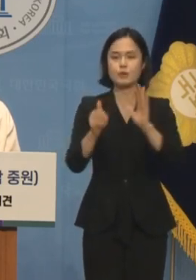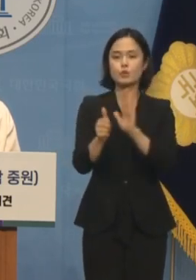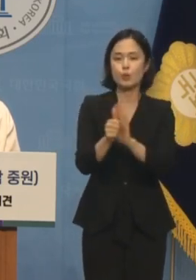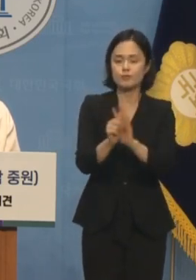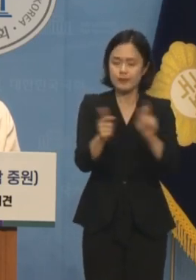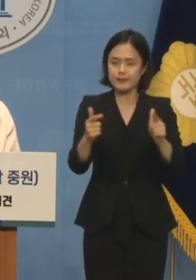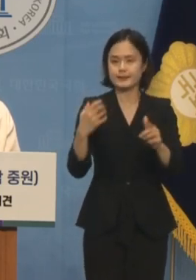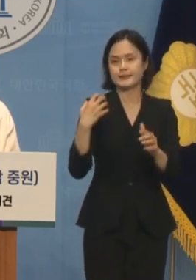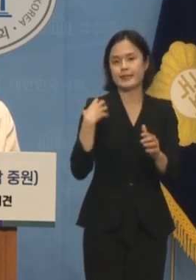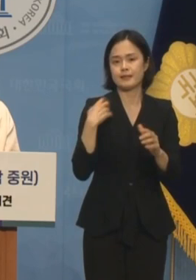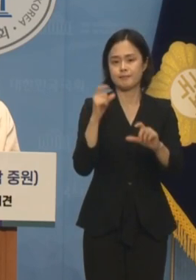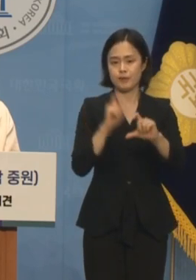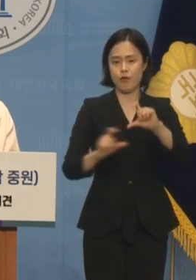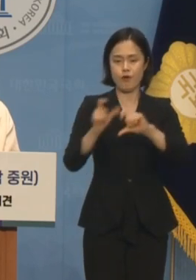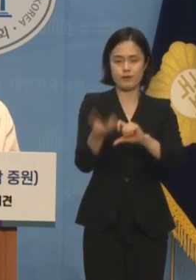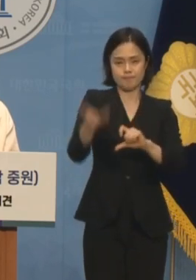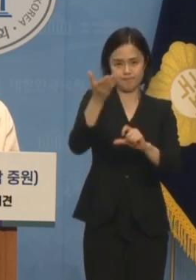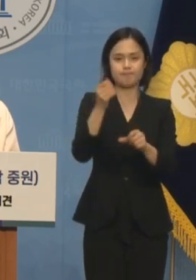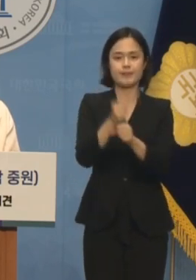자료를 참고해 주시기 바랍니다.